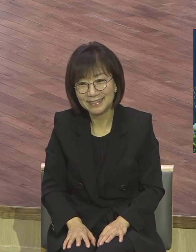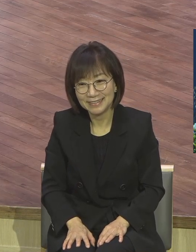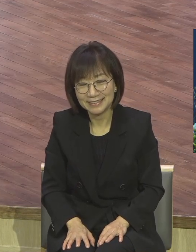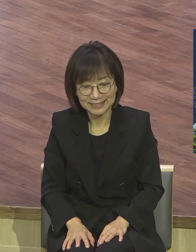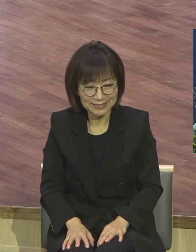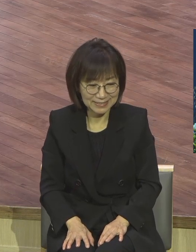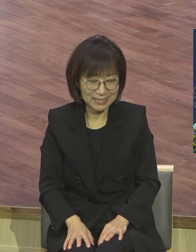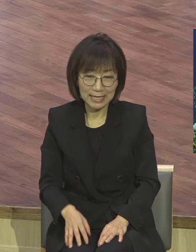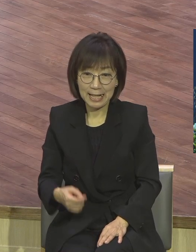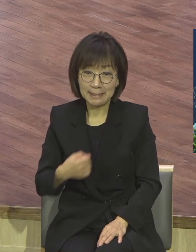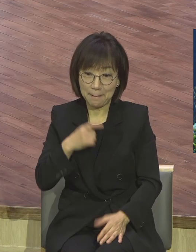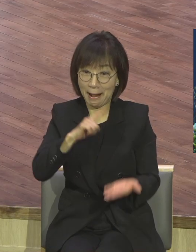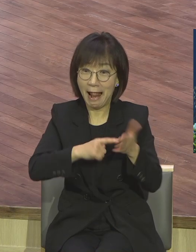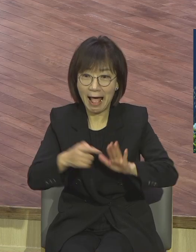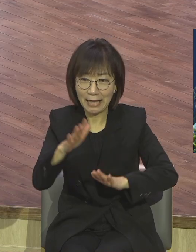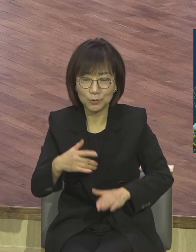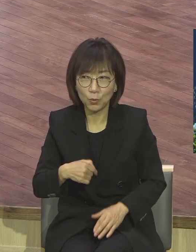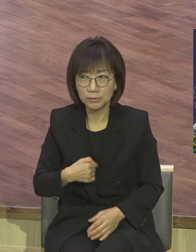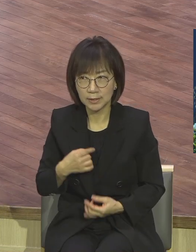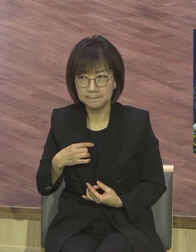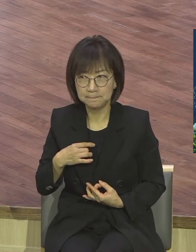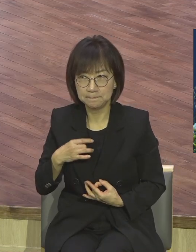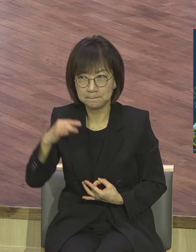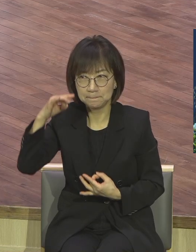뭐 거기서 이야기한 것이 아니고 제 생각이.